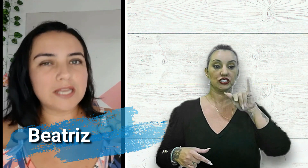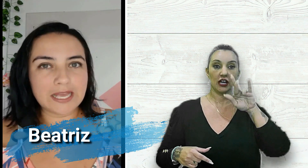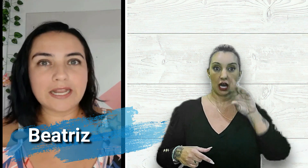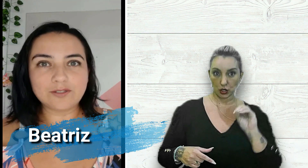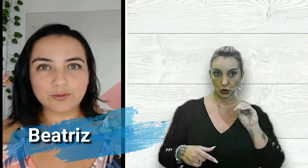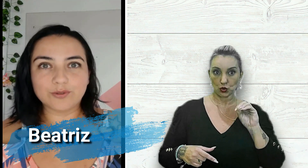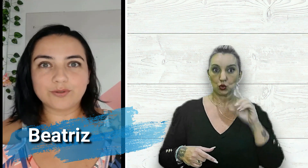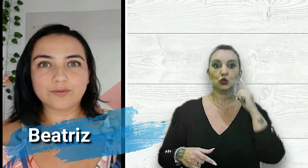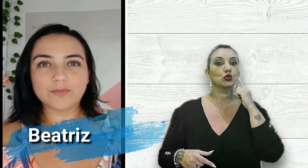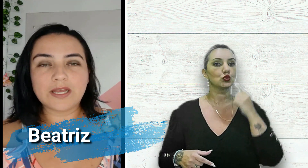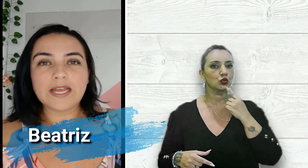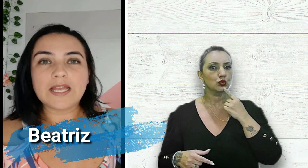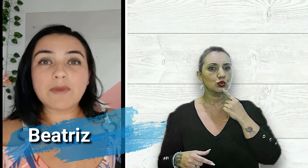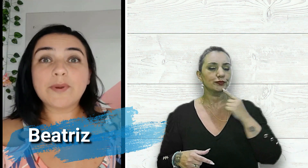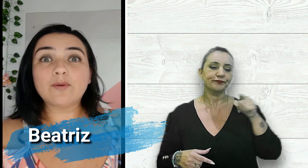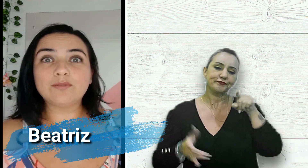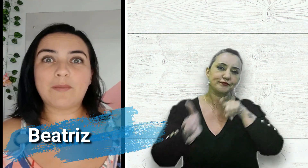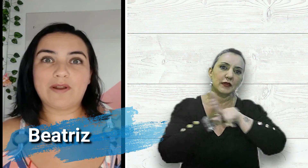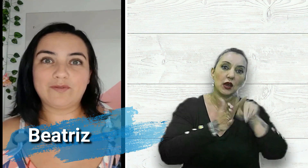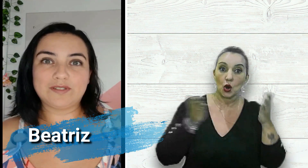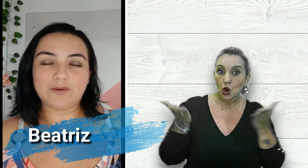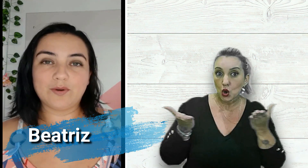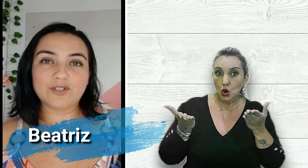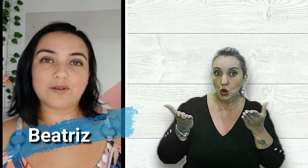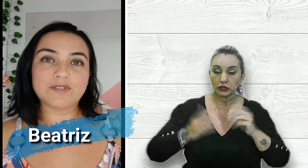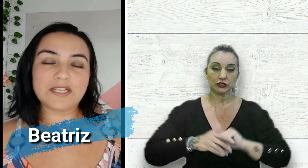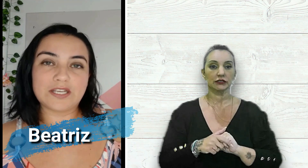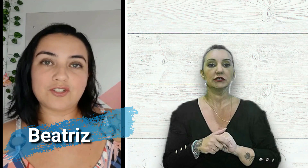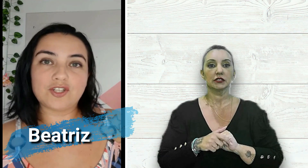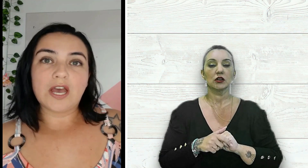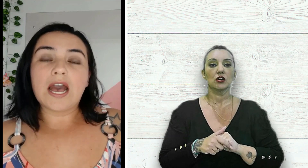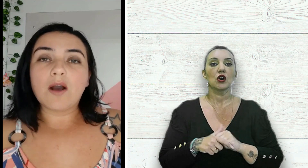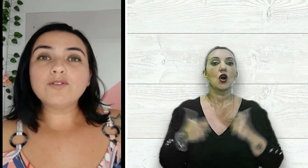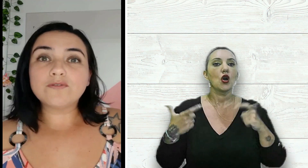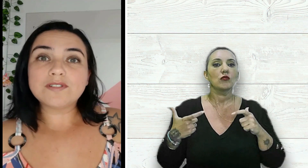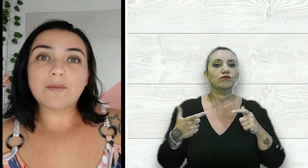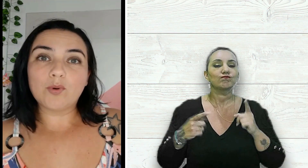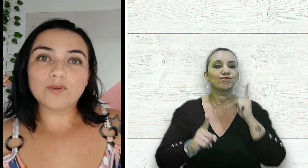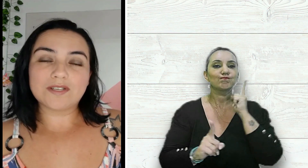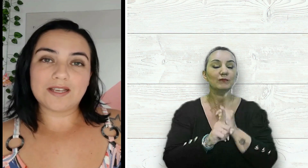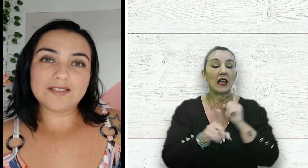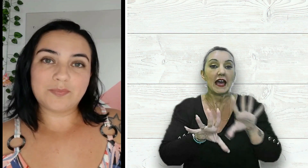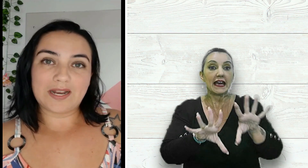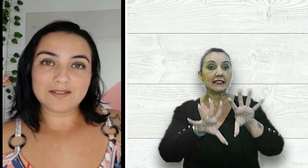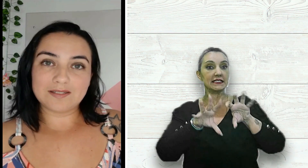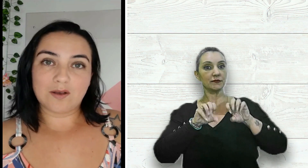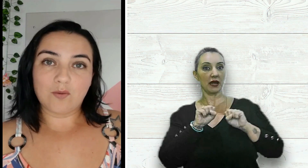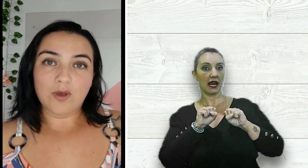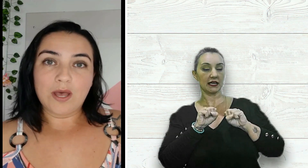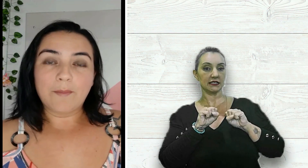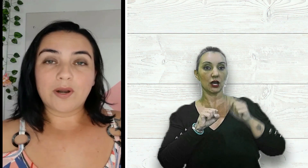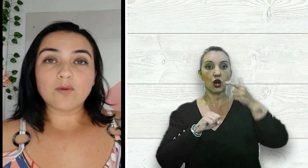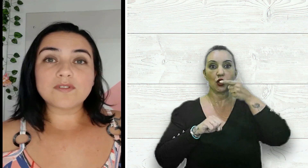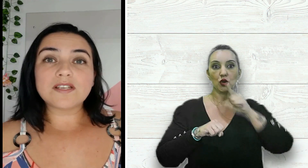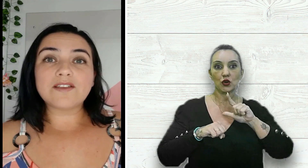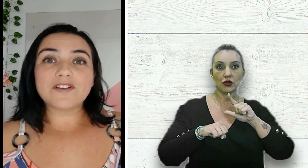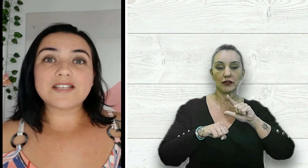ele é surdo. E minha pergunta para você hoje é o seguinte: aonde você busca inspiração para conseguir fazer